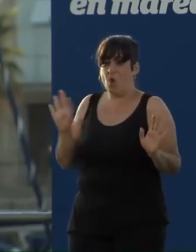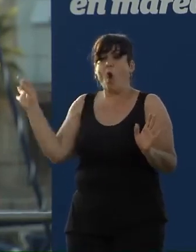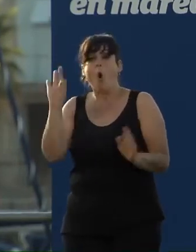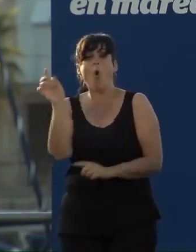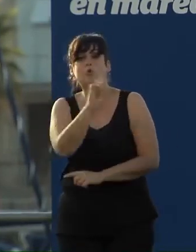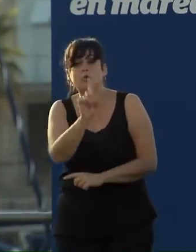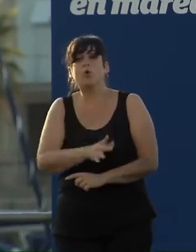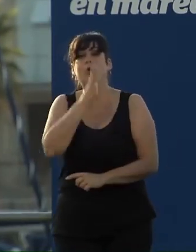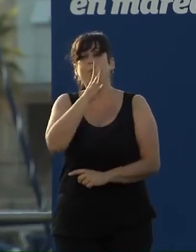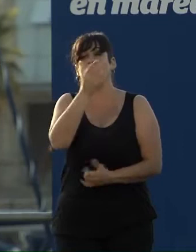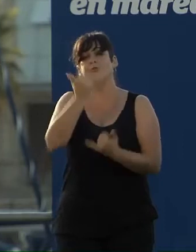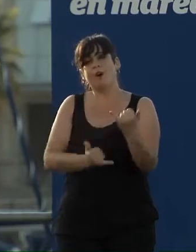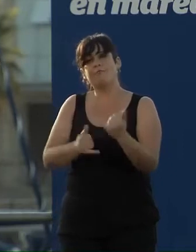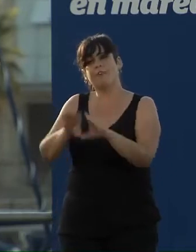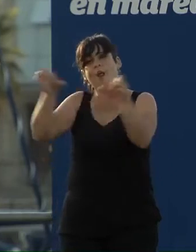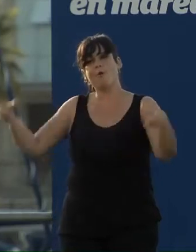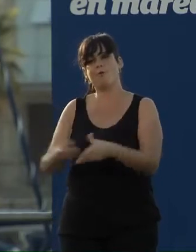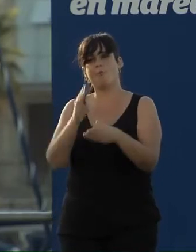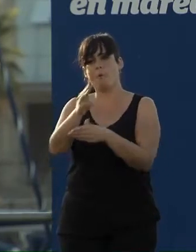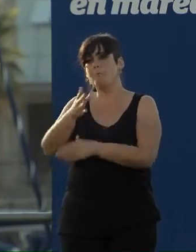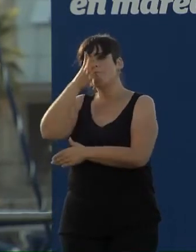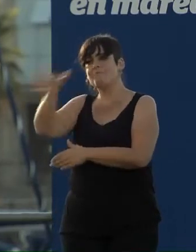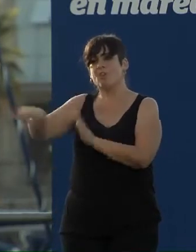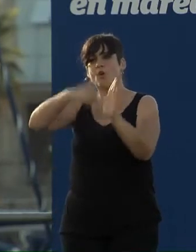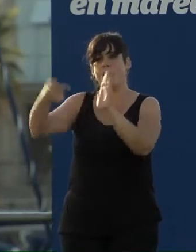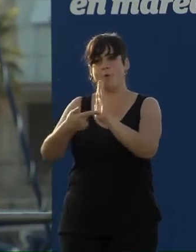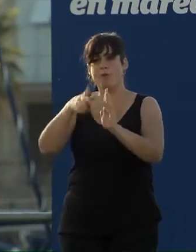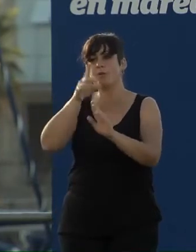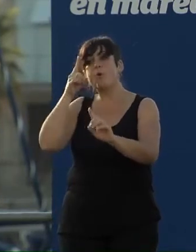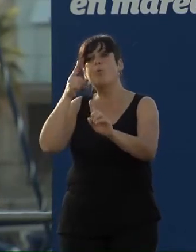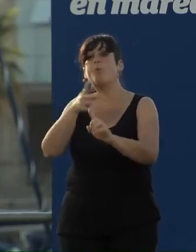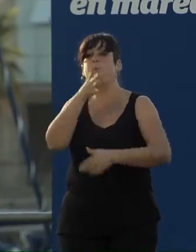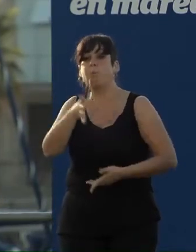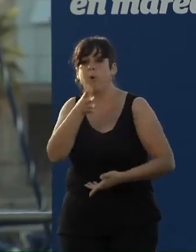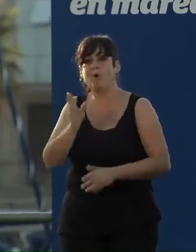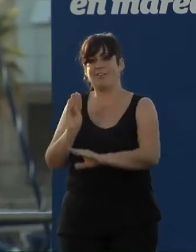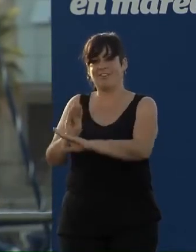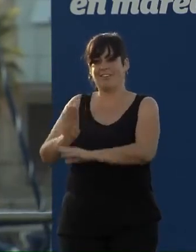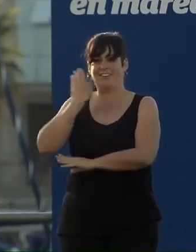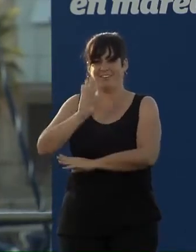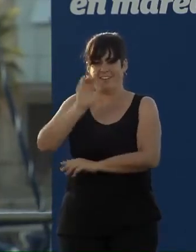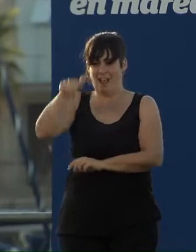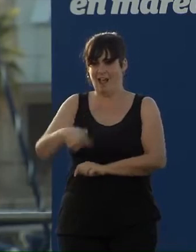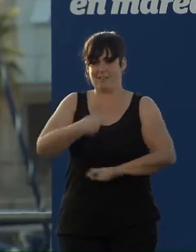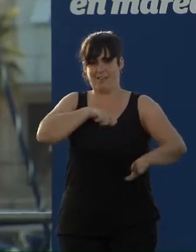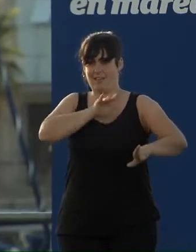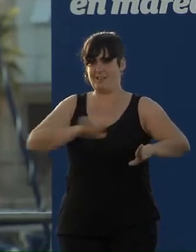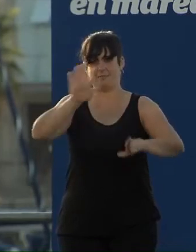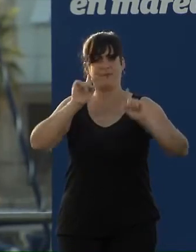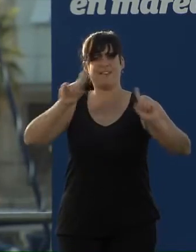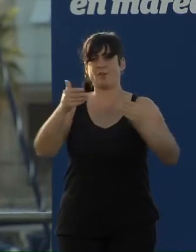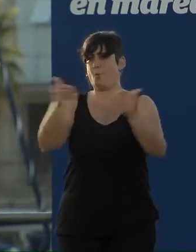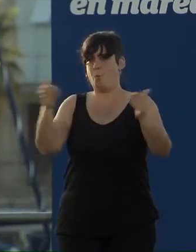a partido Popular en conxunto por financiamiento ilegal la primera vez historia de España que eso sucede por la audiencia nacional por